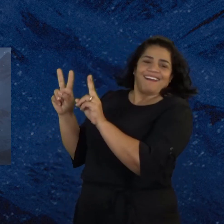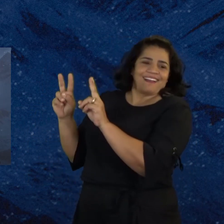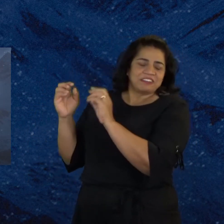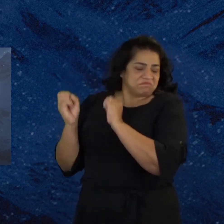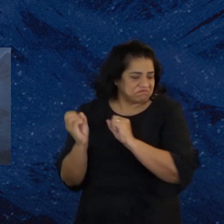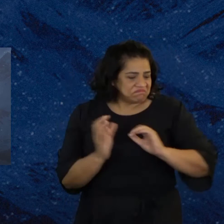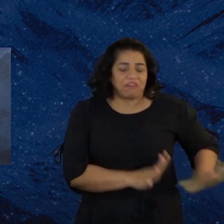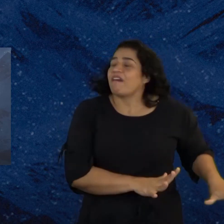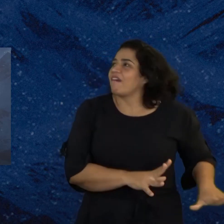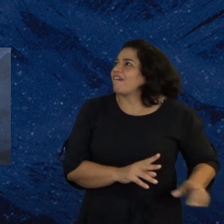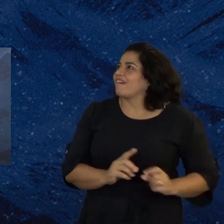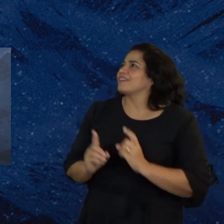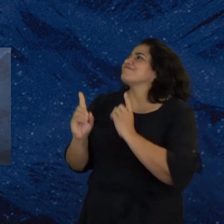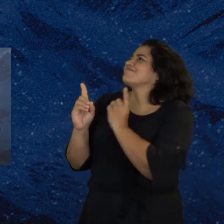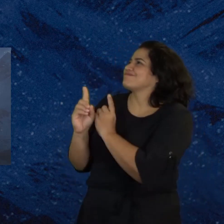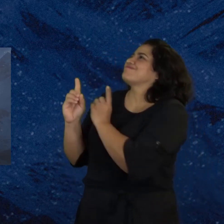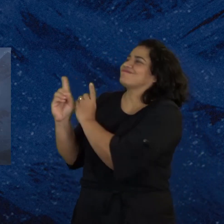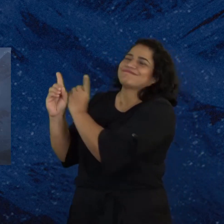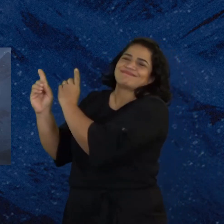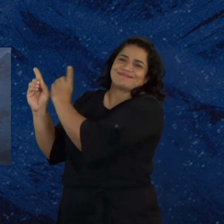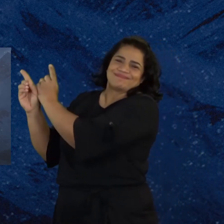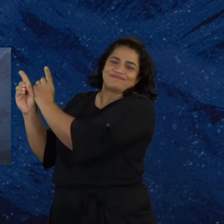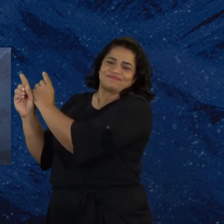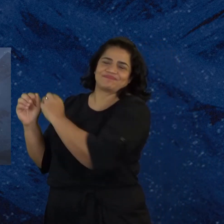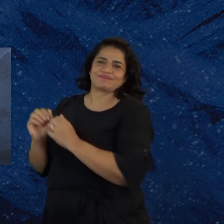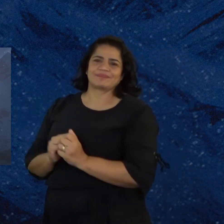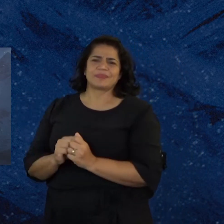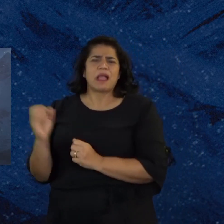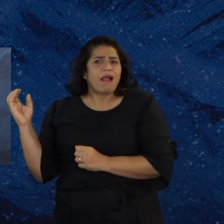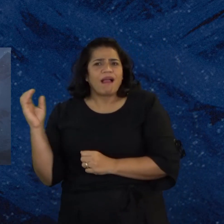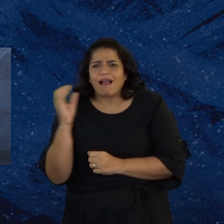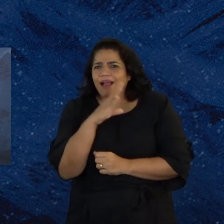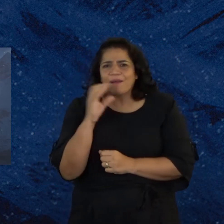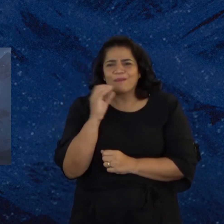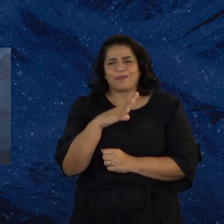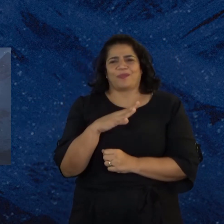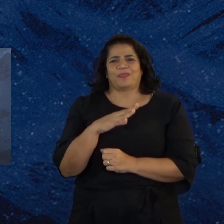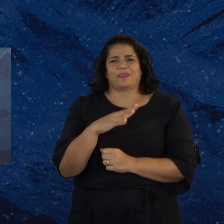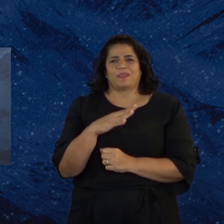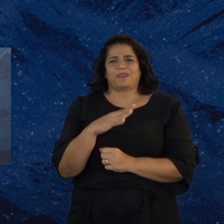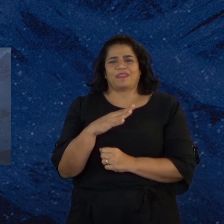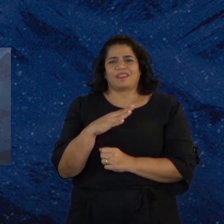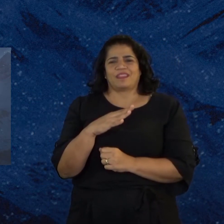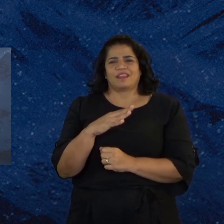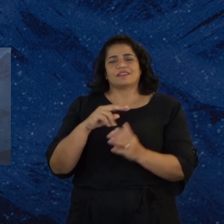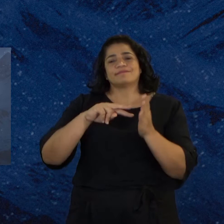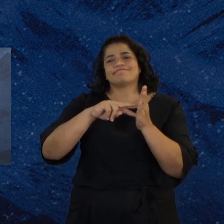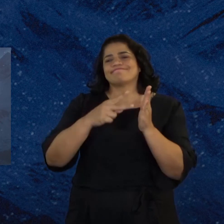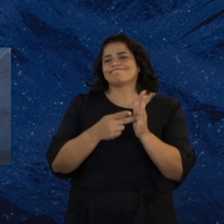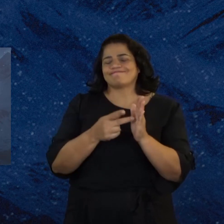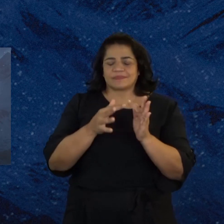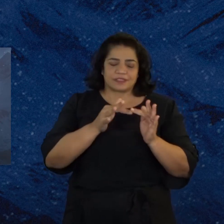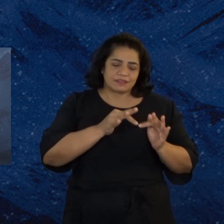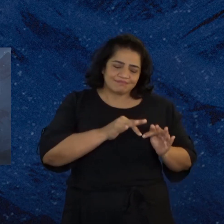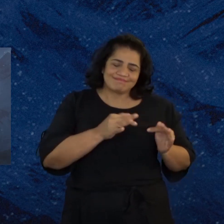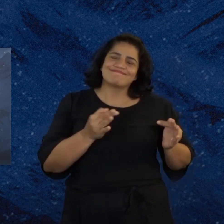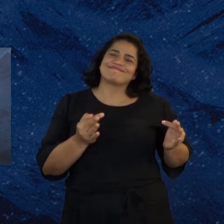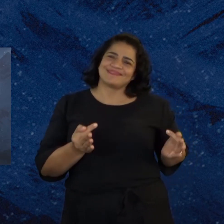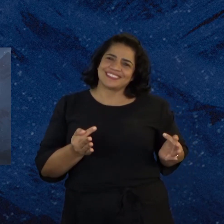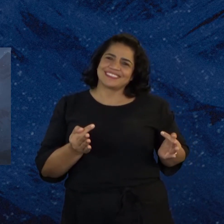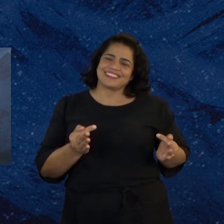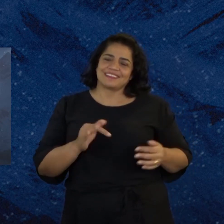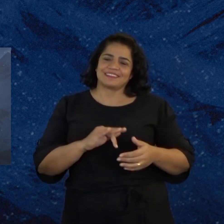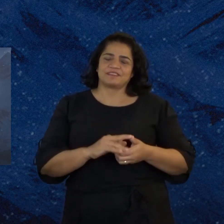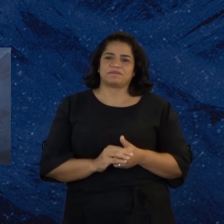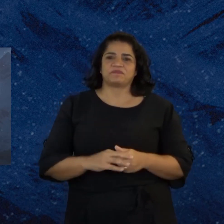E aí a Bíblia fala, imediatamente, isso chama-se simplicidade. Hoje nós